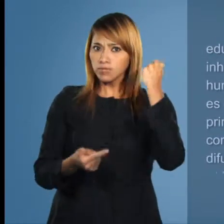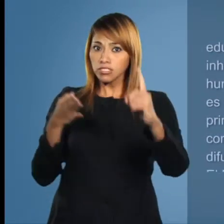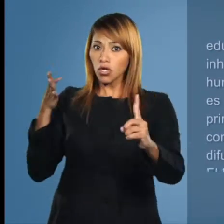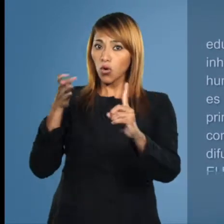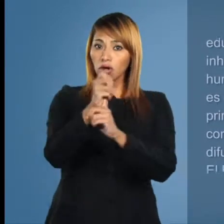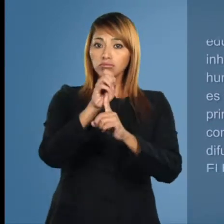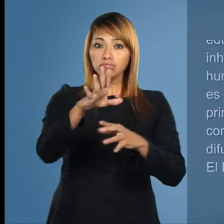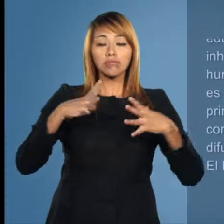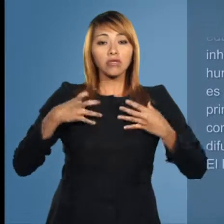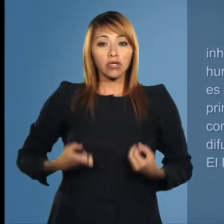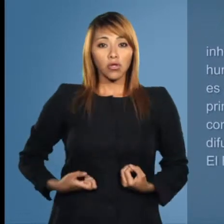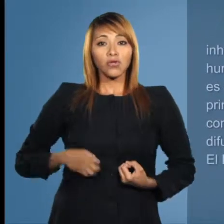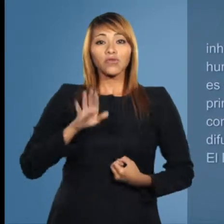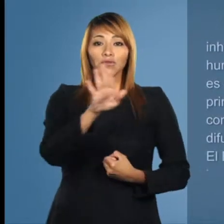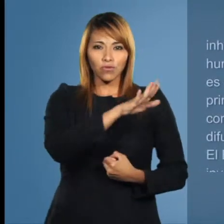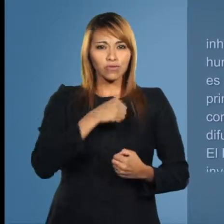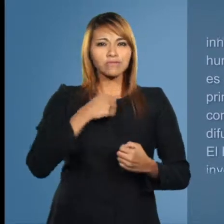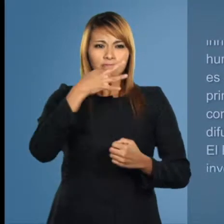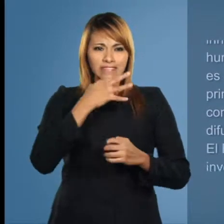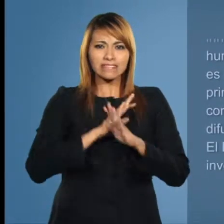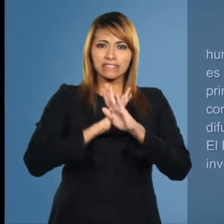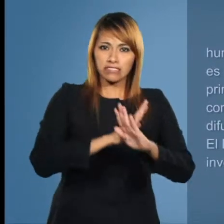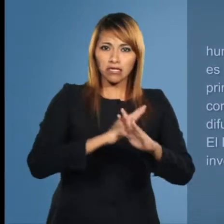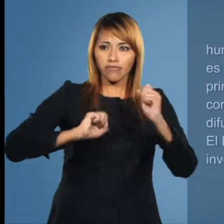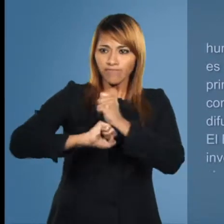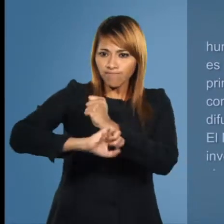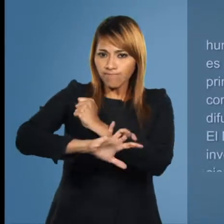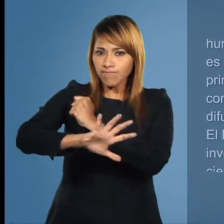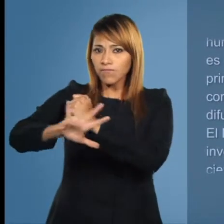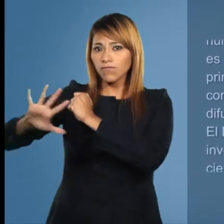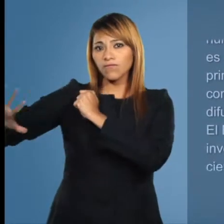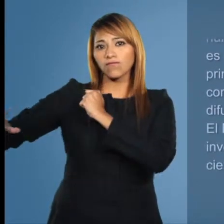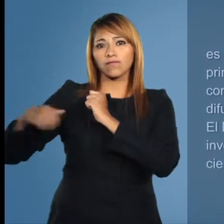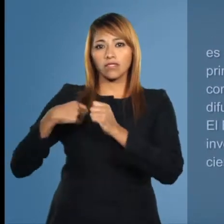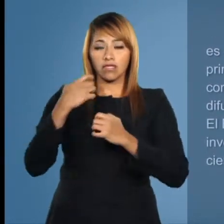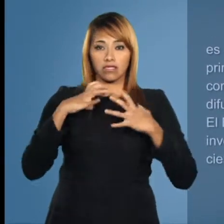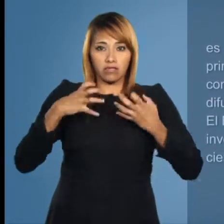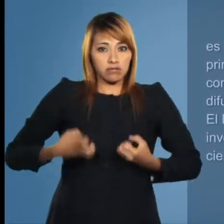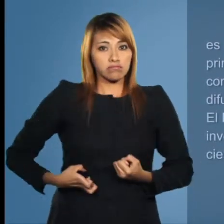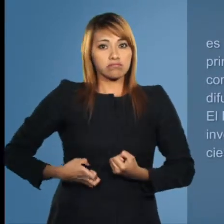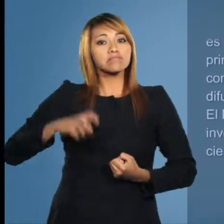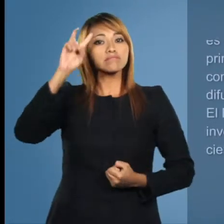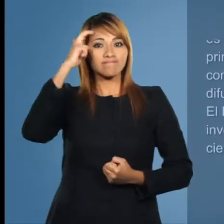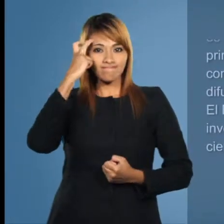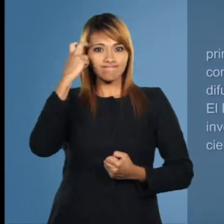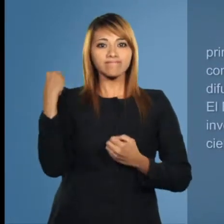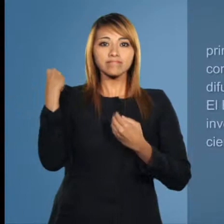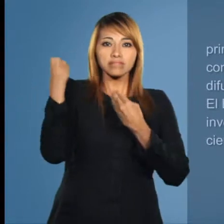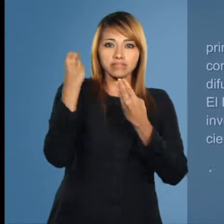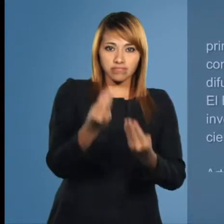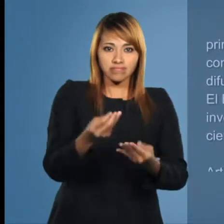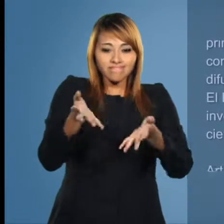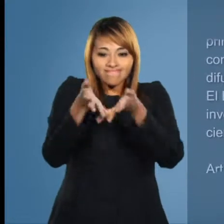su conservación, fomento y difusión. El Estado propiciará la investigación y el quehacer